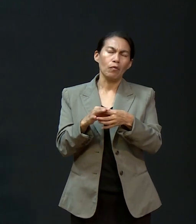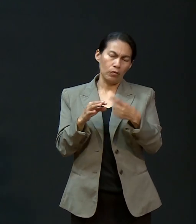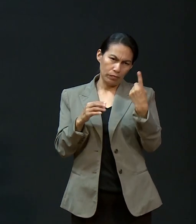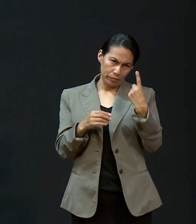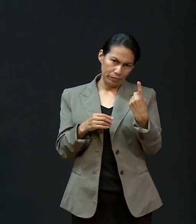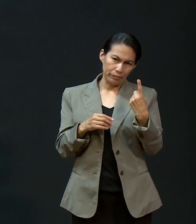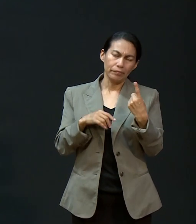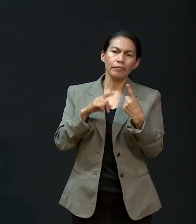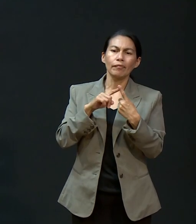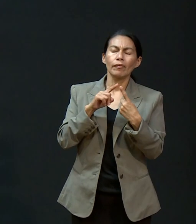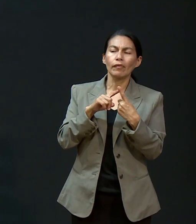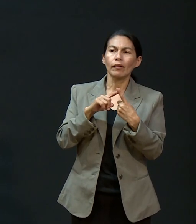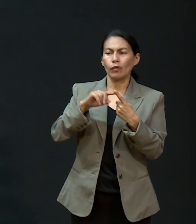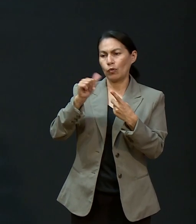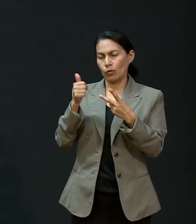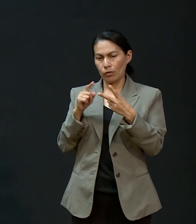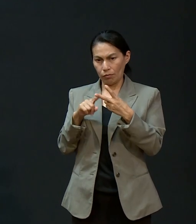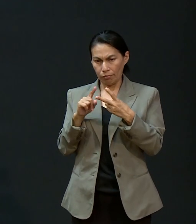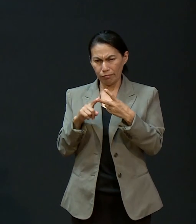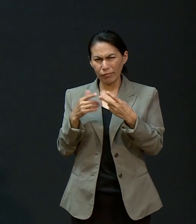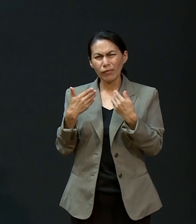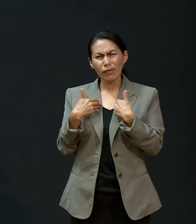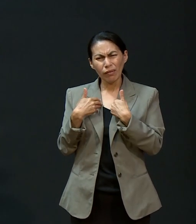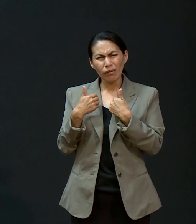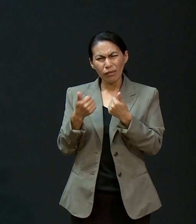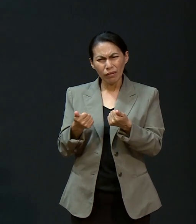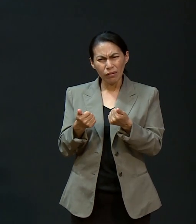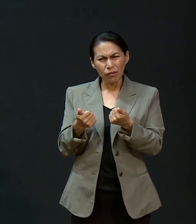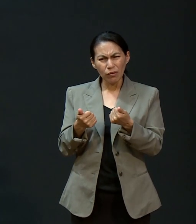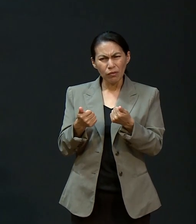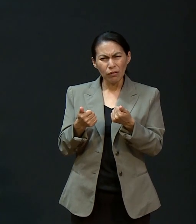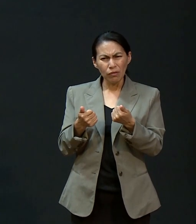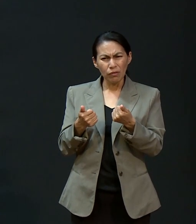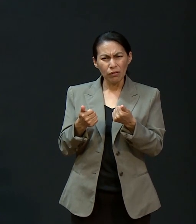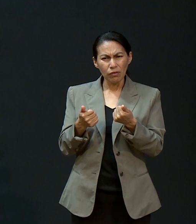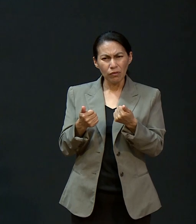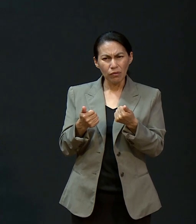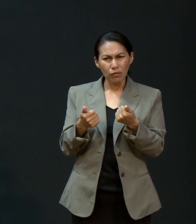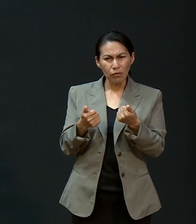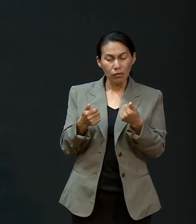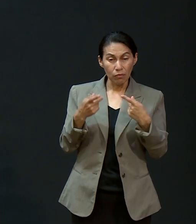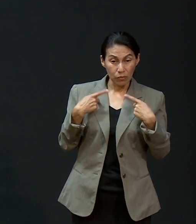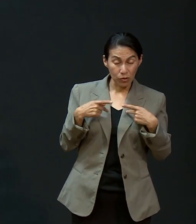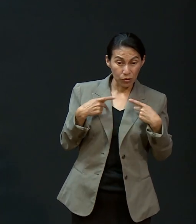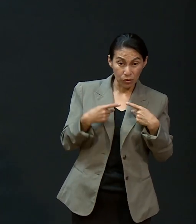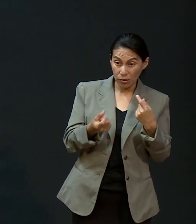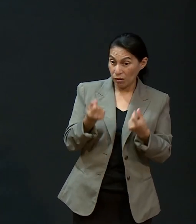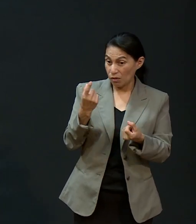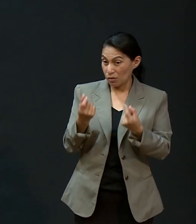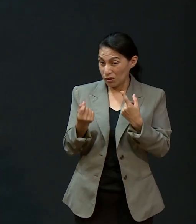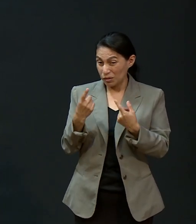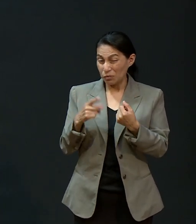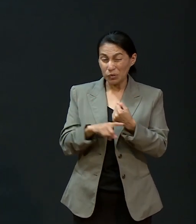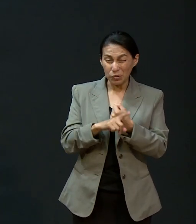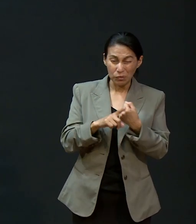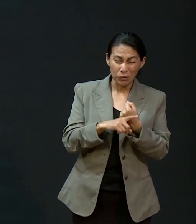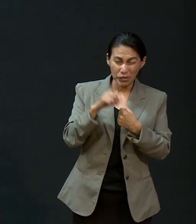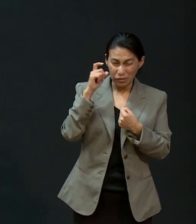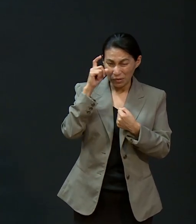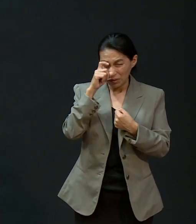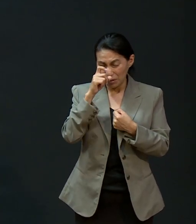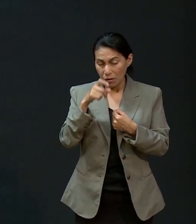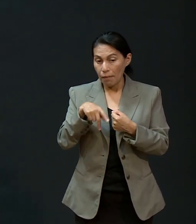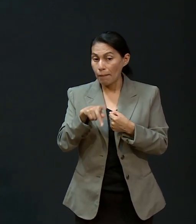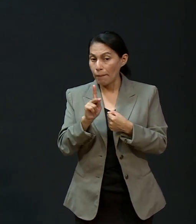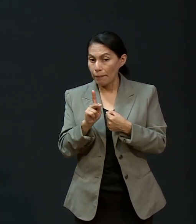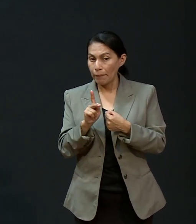puedo comprender de una manera más certera, no en su totalidad, a personas que pasan por